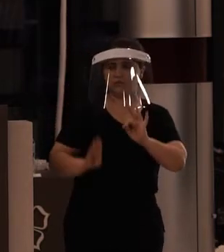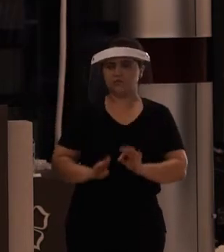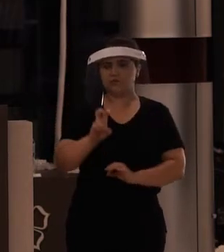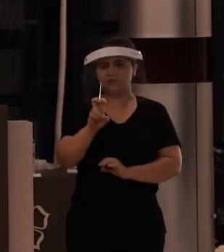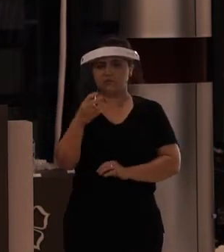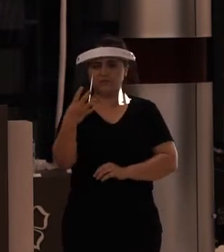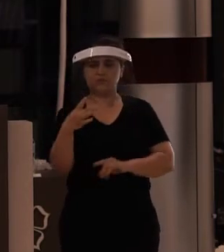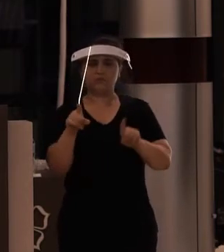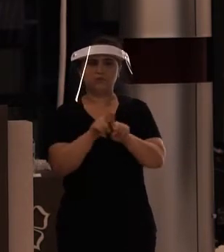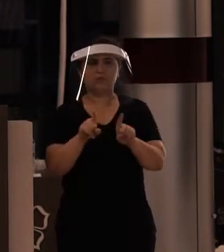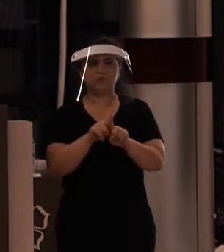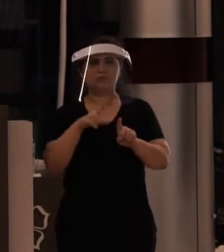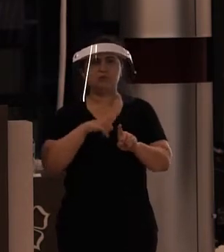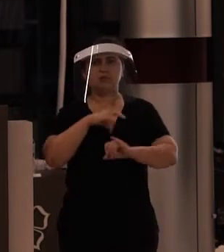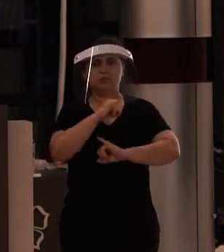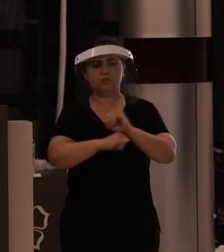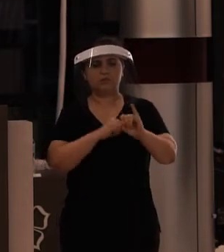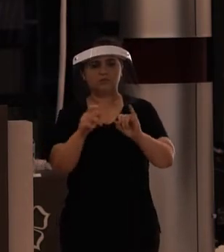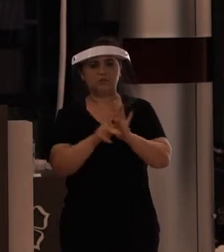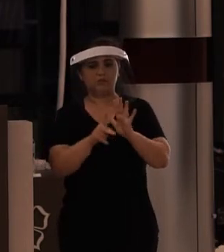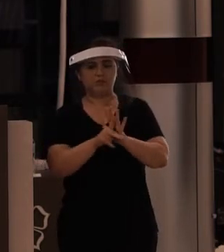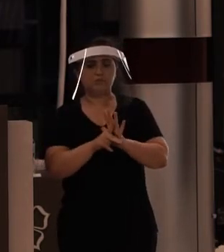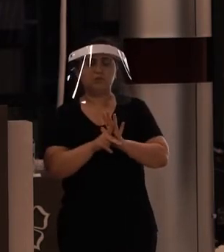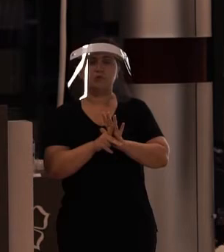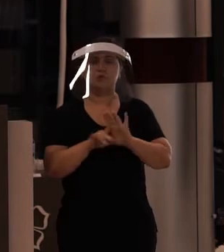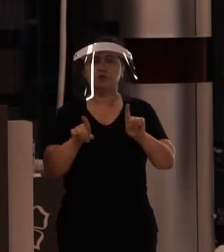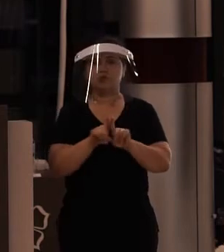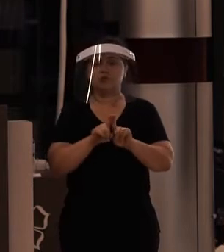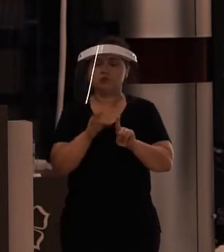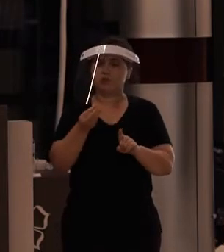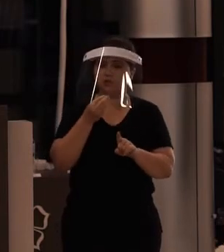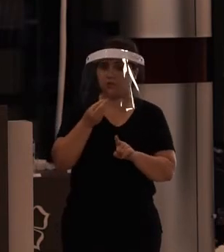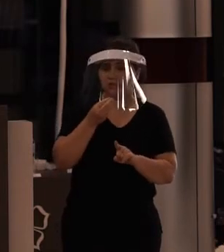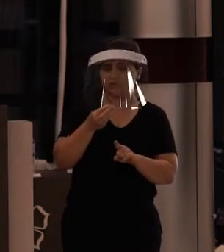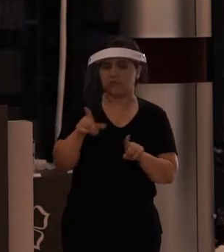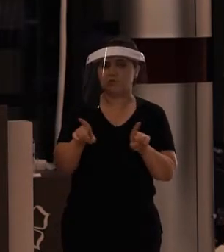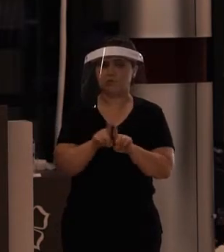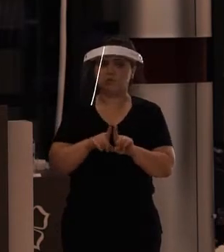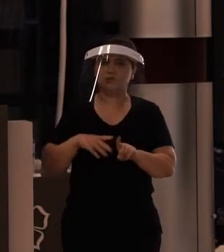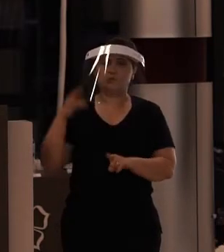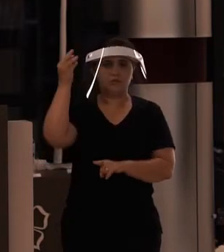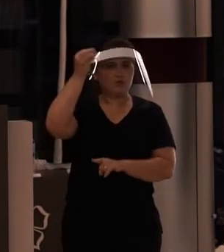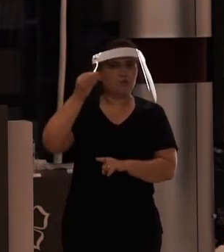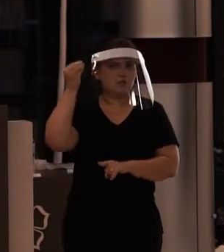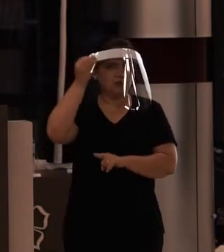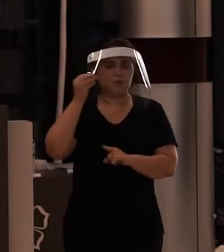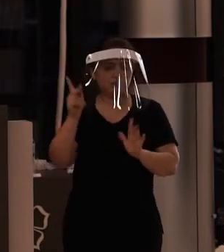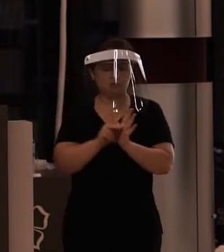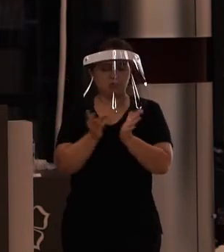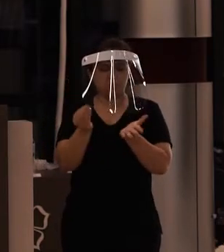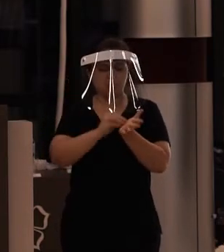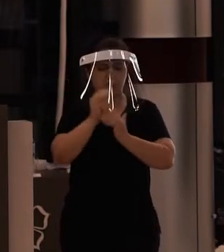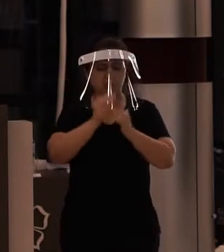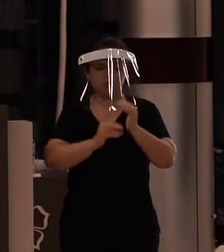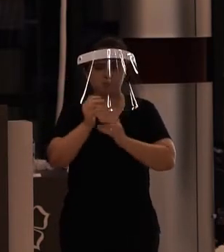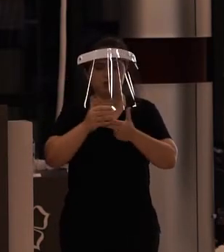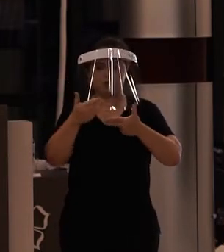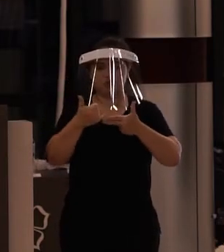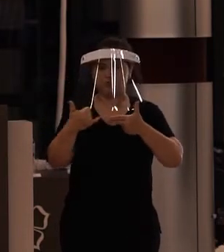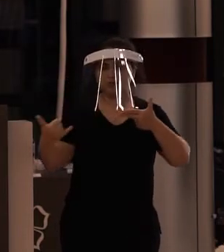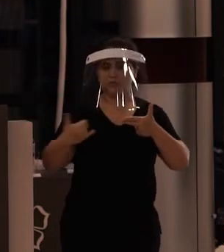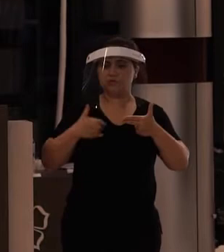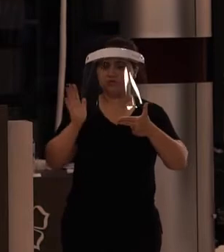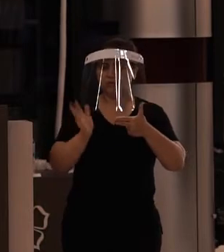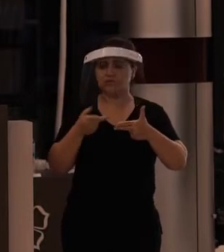5410, também tem a International Electric Commission e, obviamente, a experiência de campo do termografista, já foi